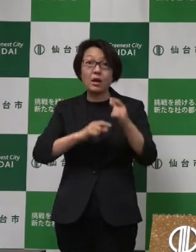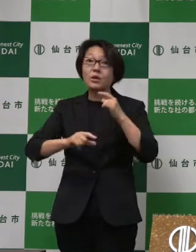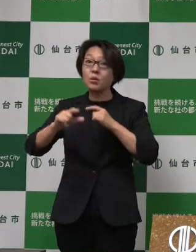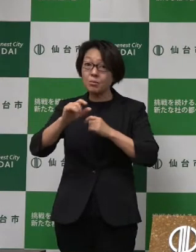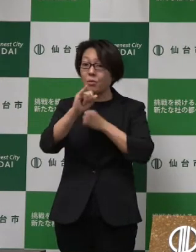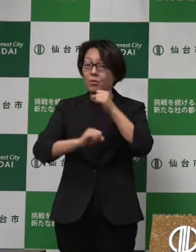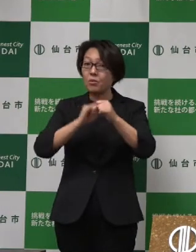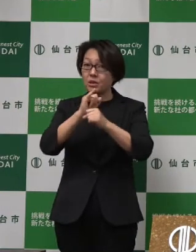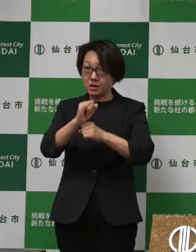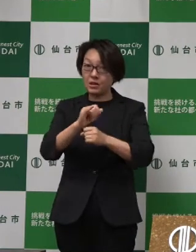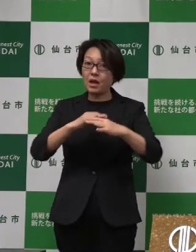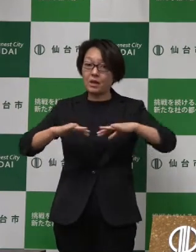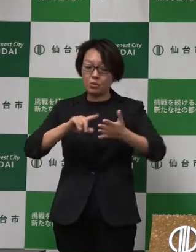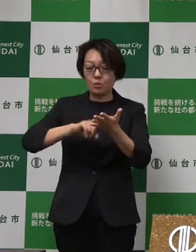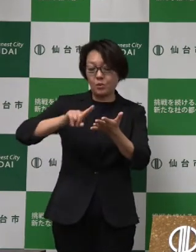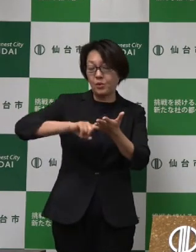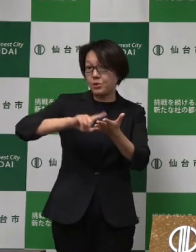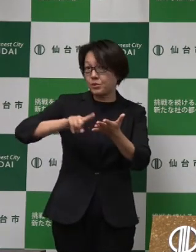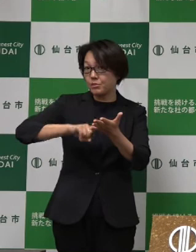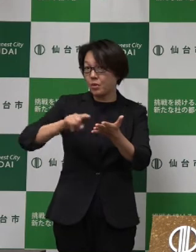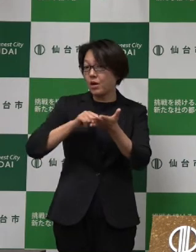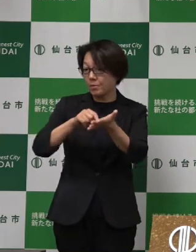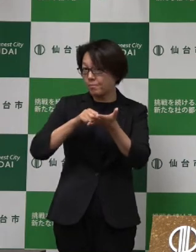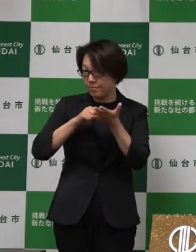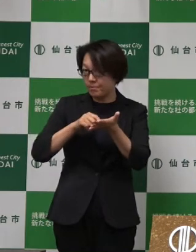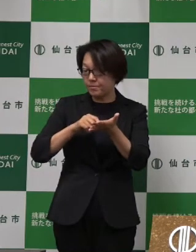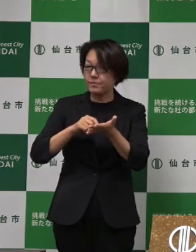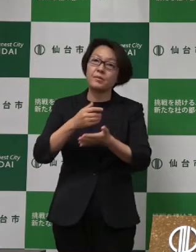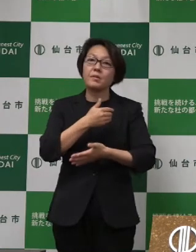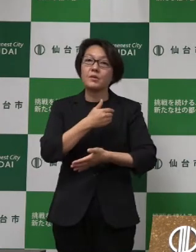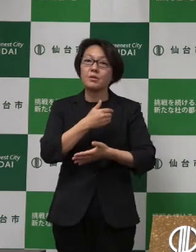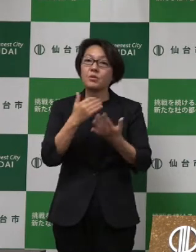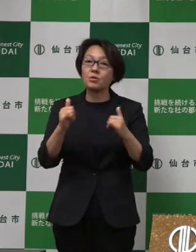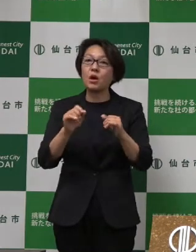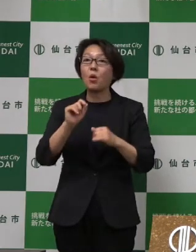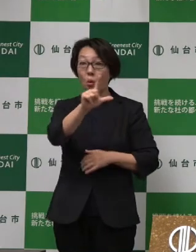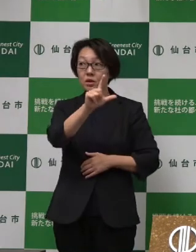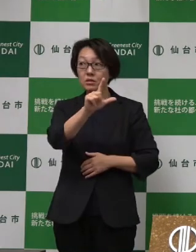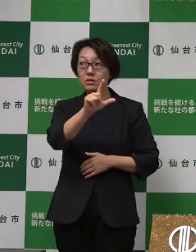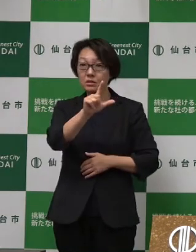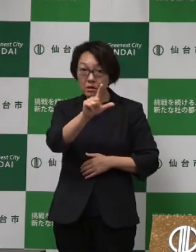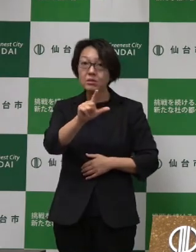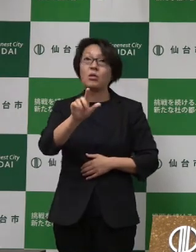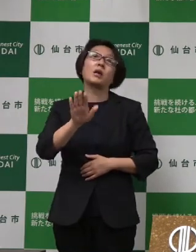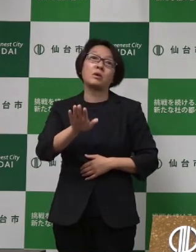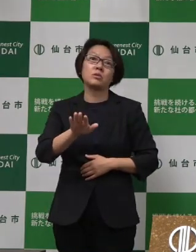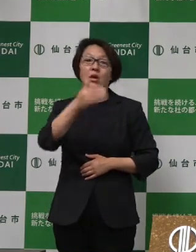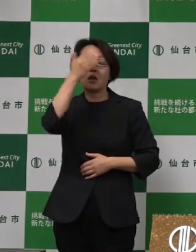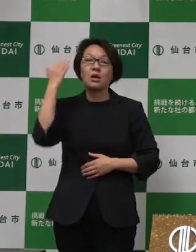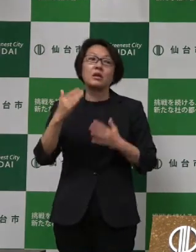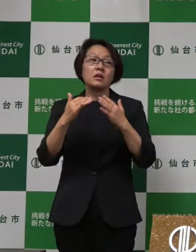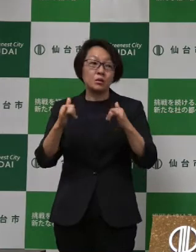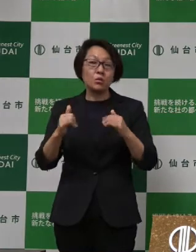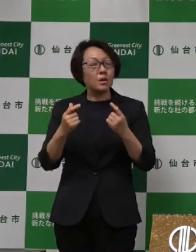インターネット、スマホなどから の受付というのが多かったというような状況もあって、これ若い方々